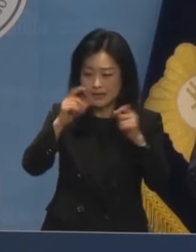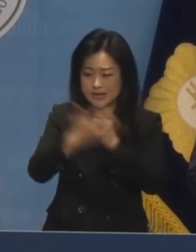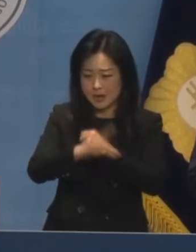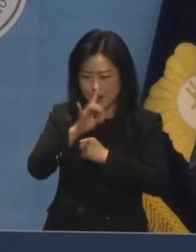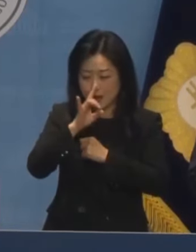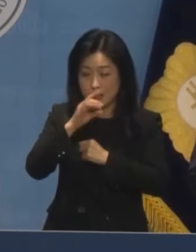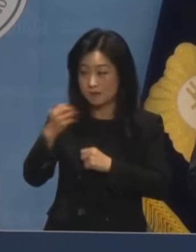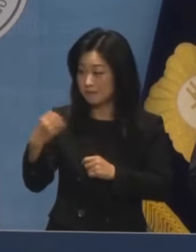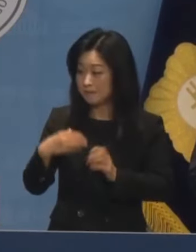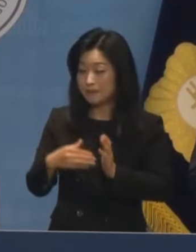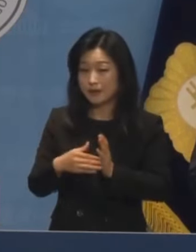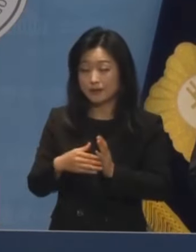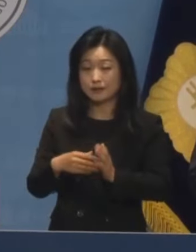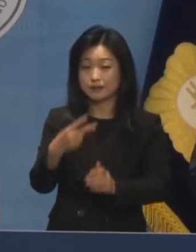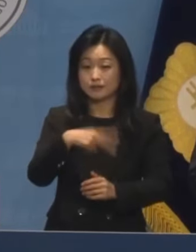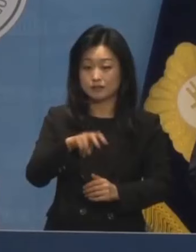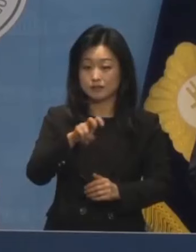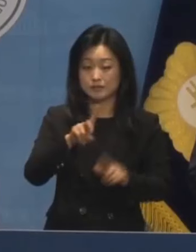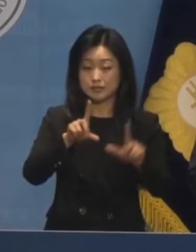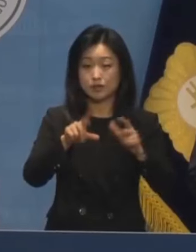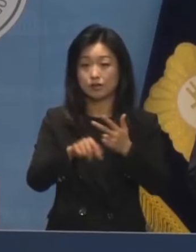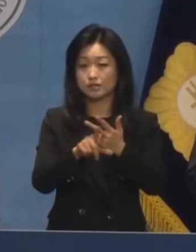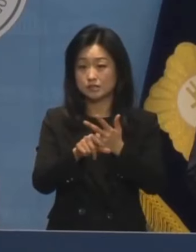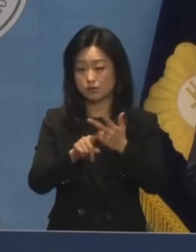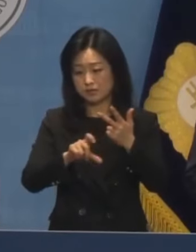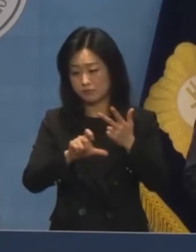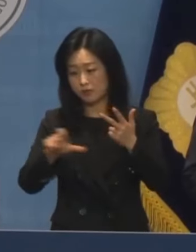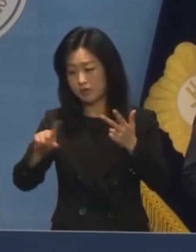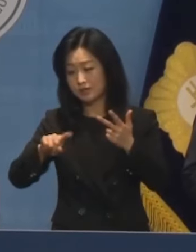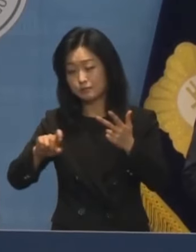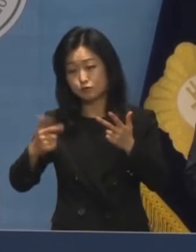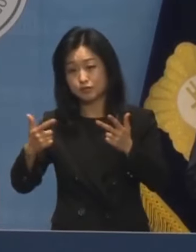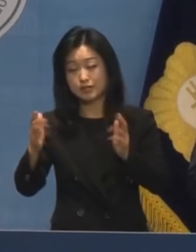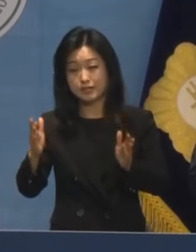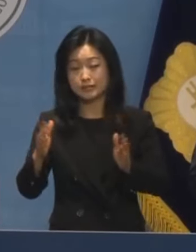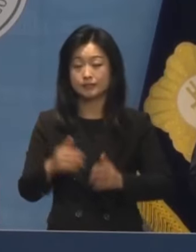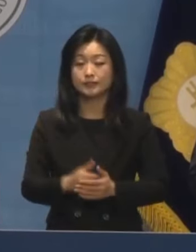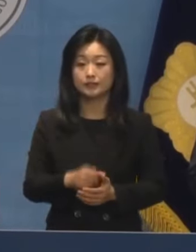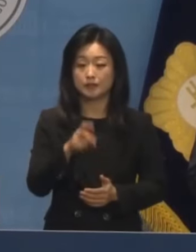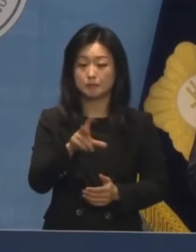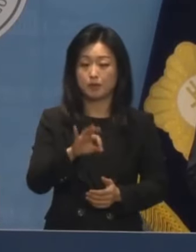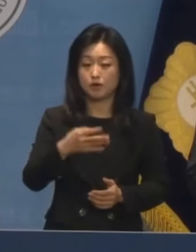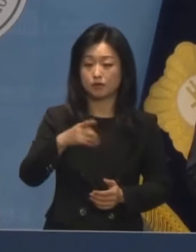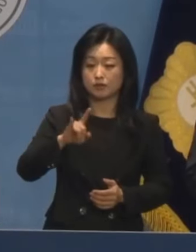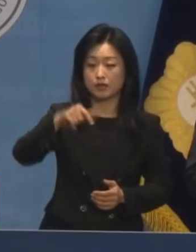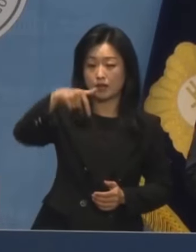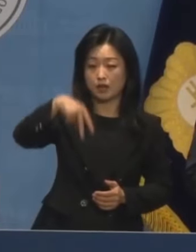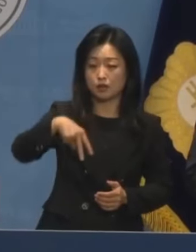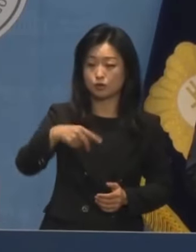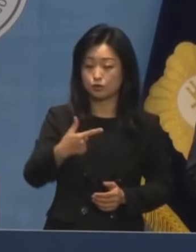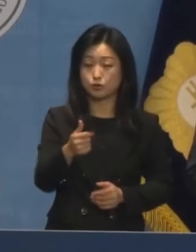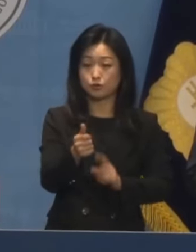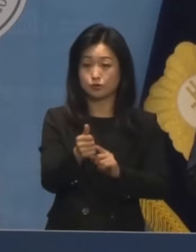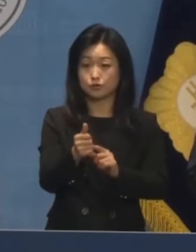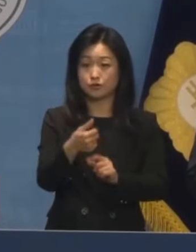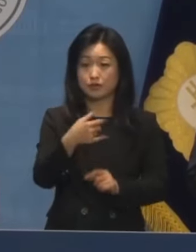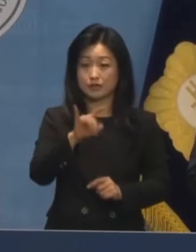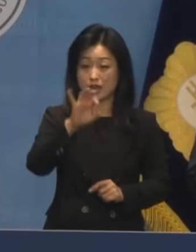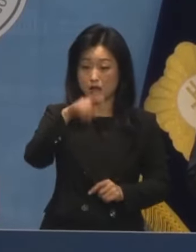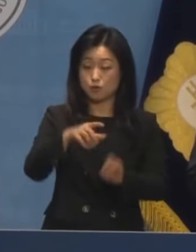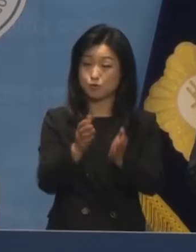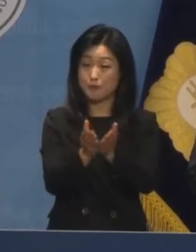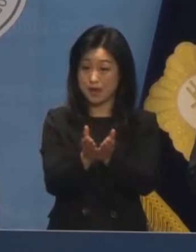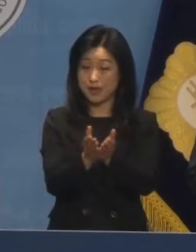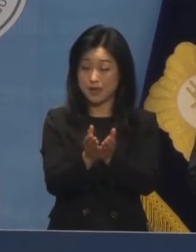했습니다 2022년 7월 15일 또는 16일 명태 씨가 구 대우조선 해양